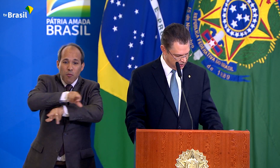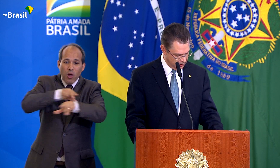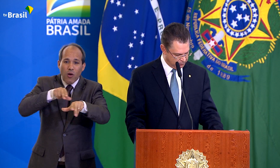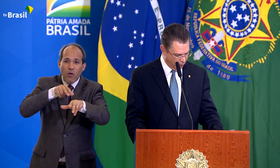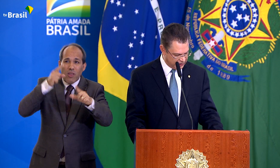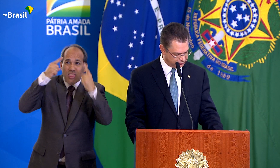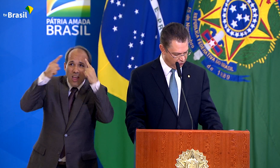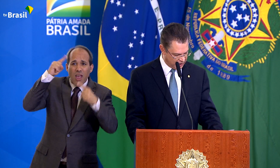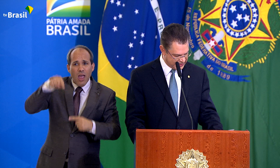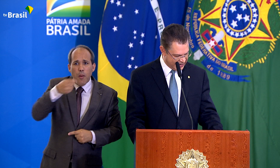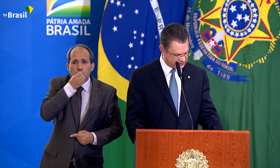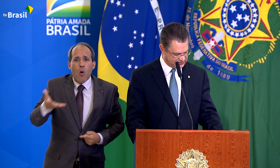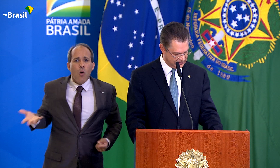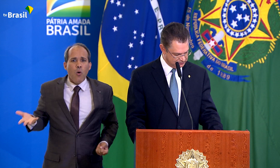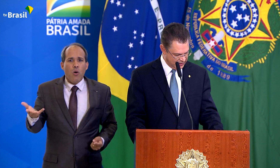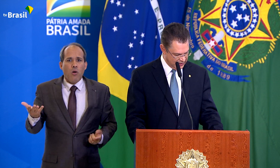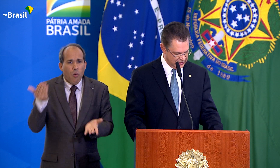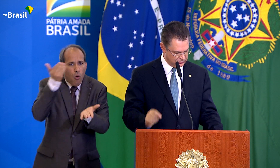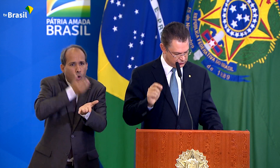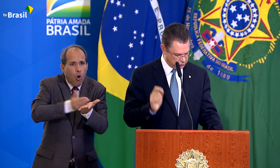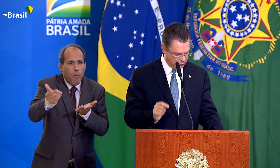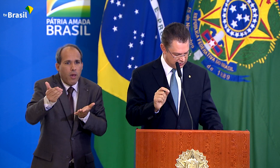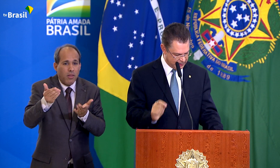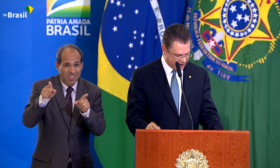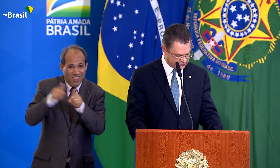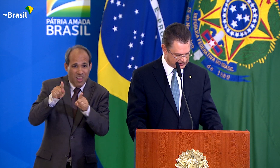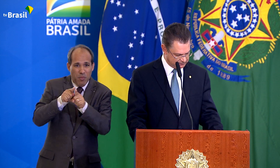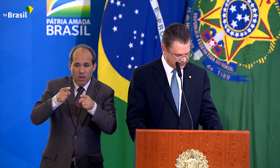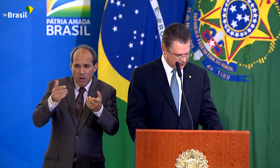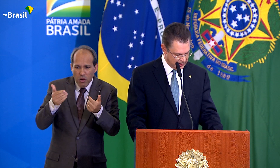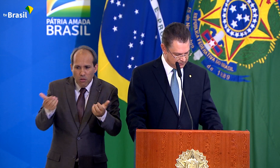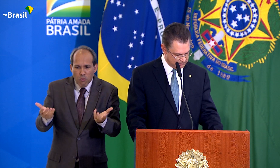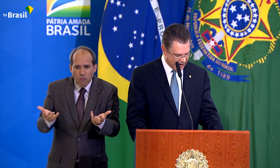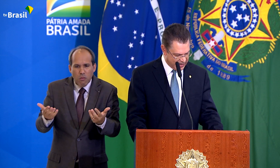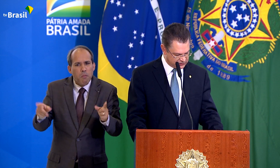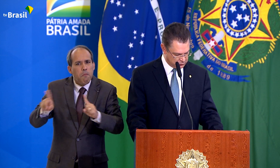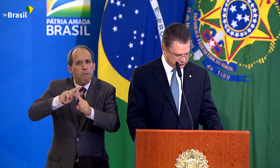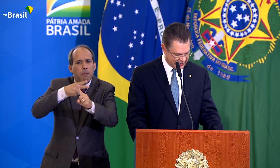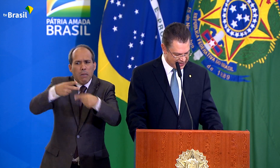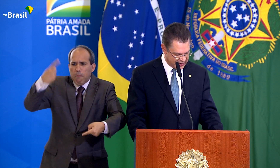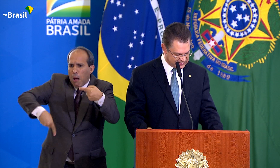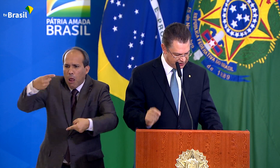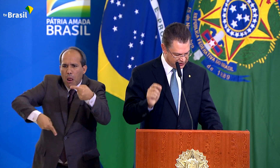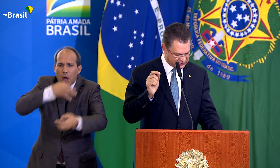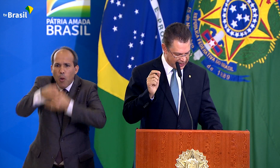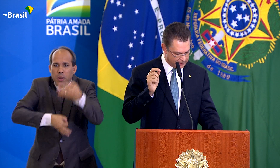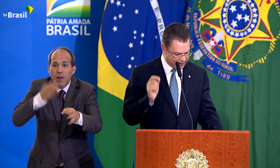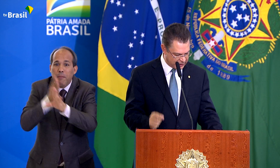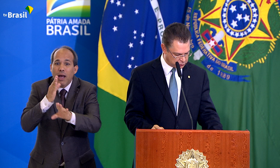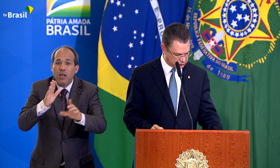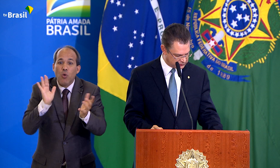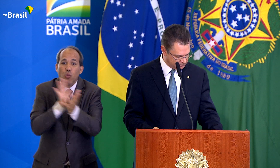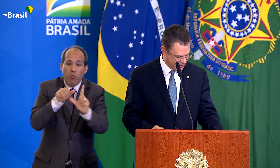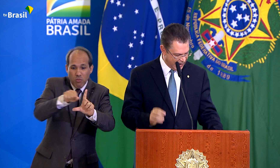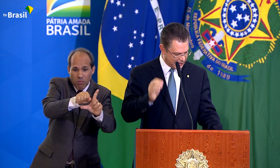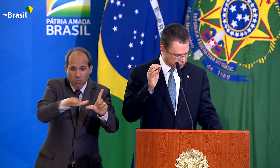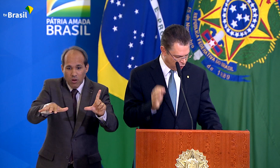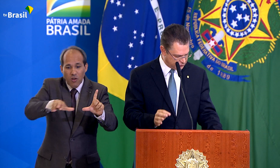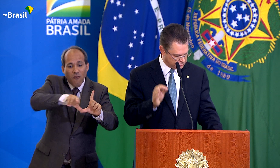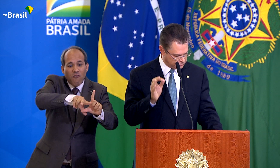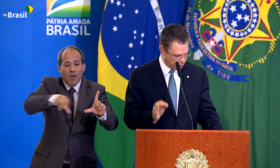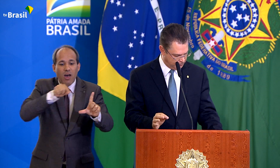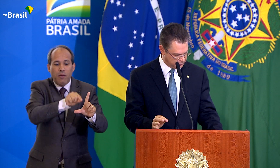saudável pois fornece em suma o debate mais os canais devem estar abertos